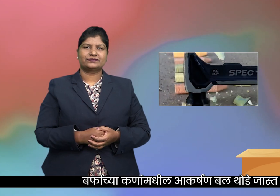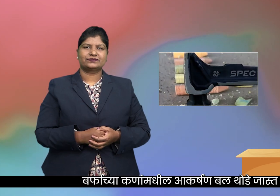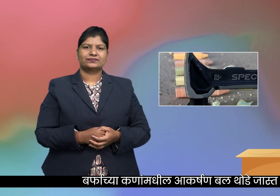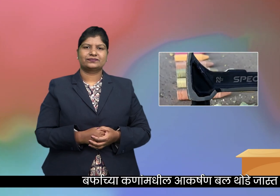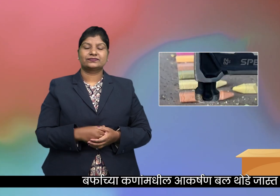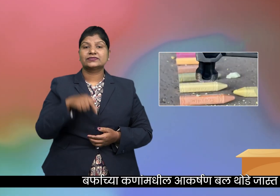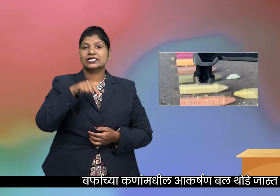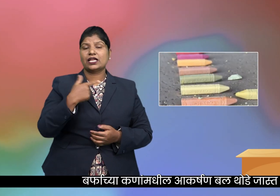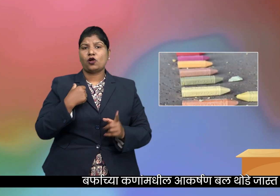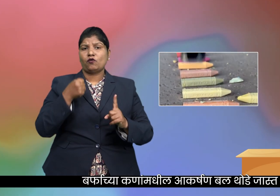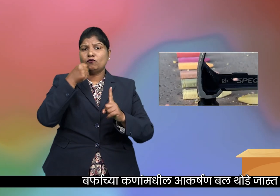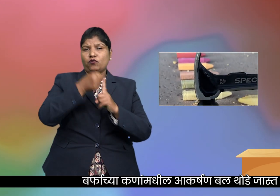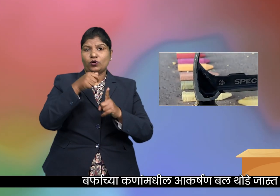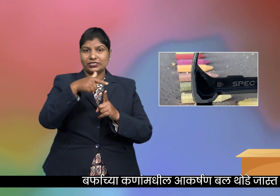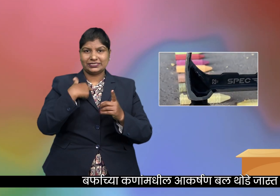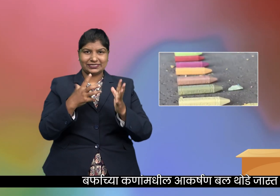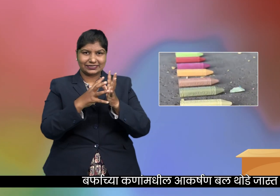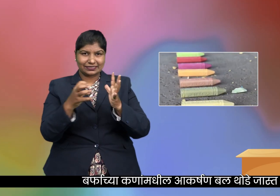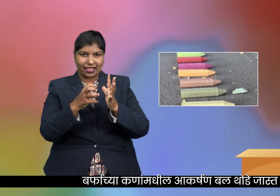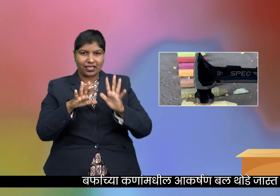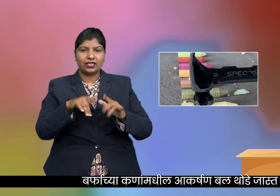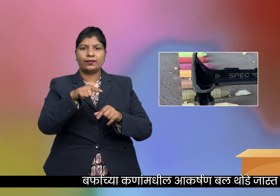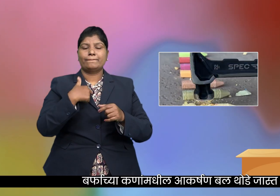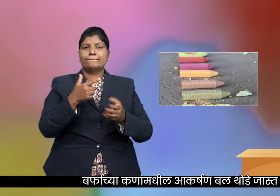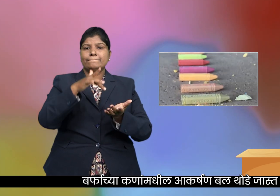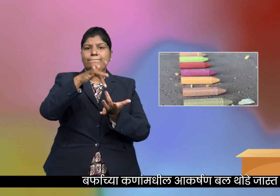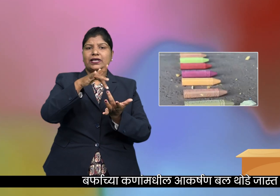बर्फाच्या कणामधील आकर्षण बल थोडे जास्त असते,